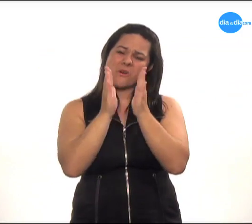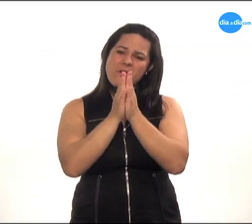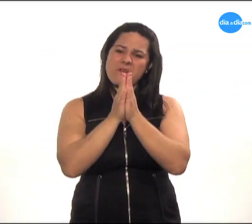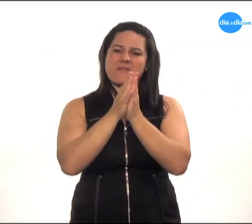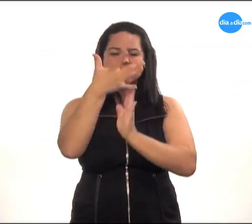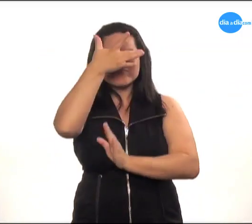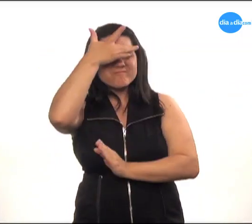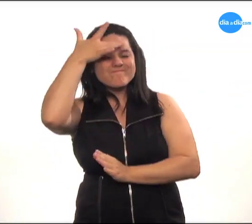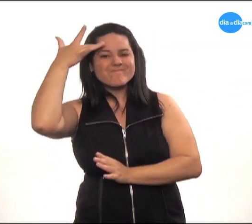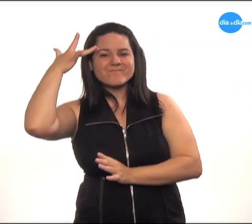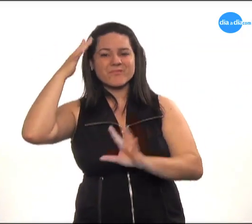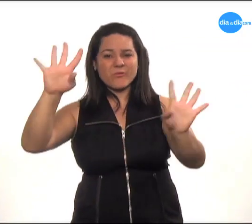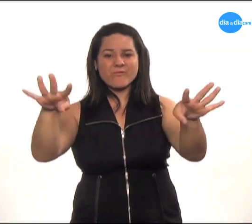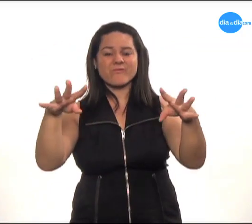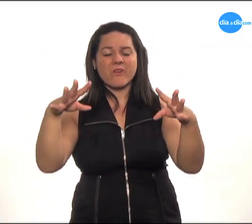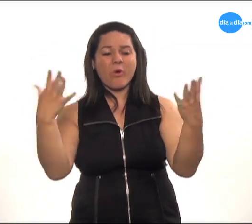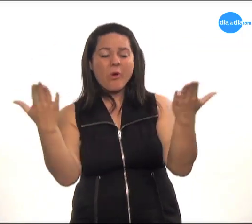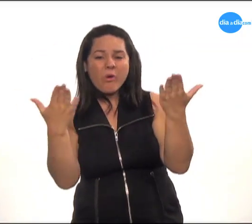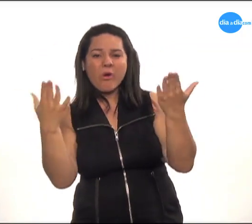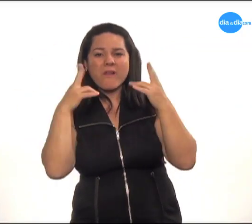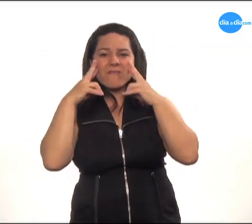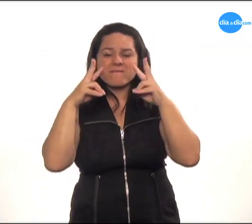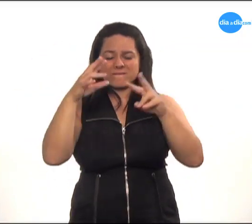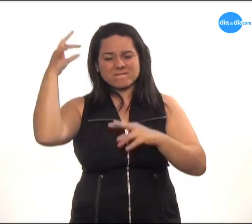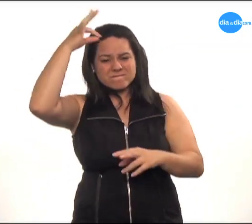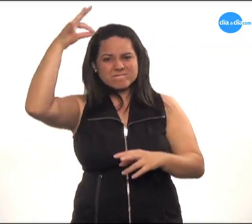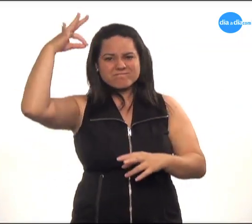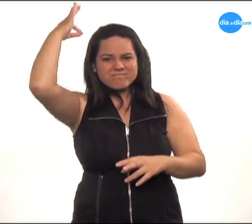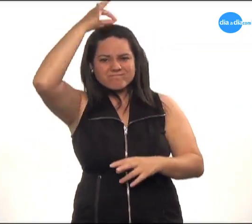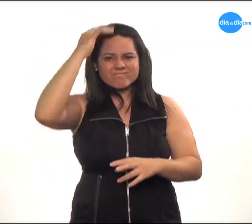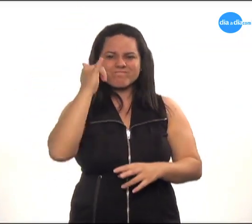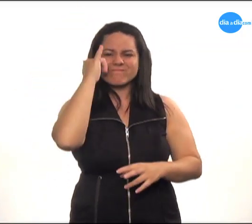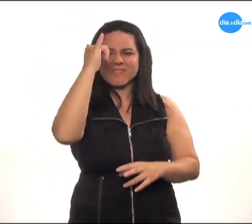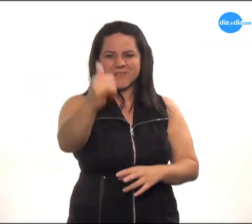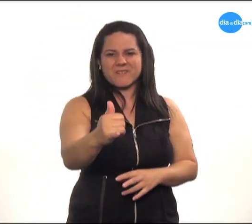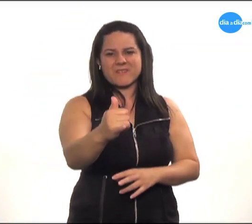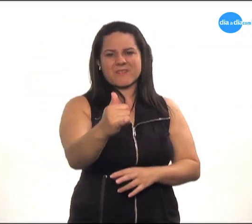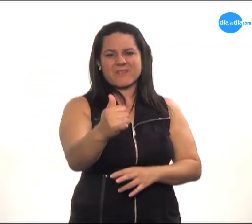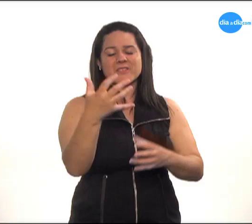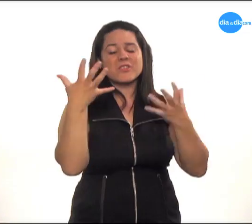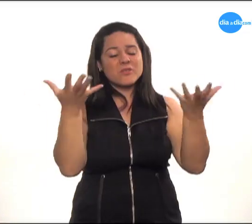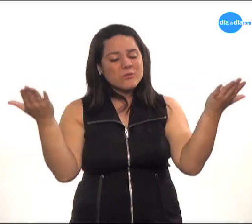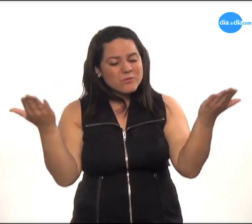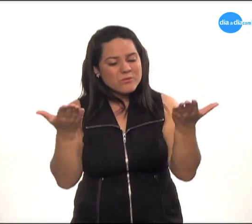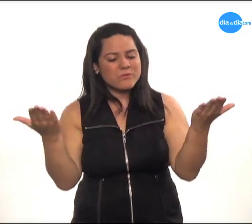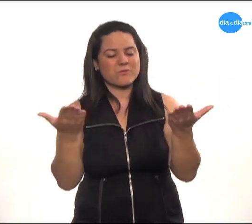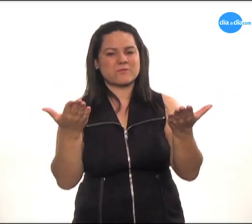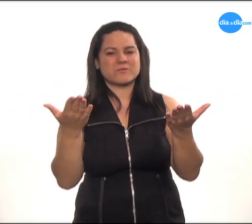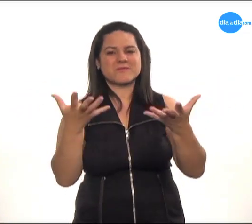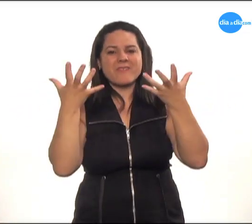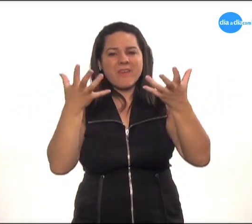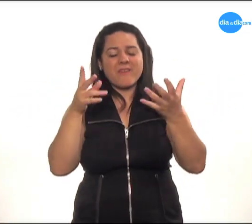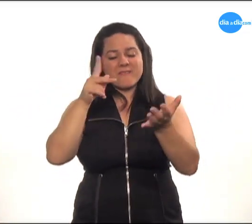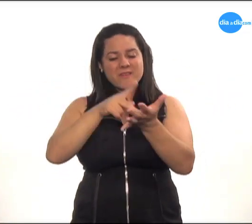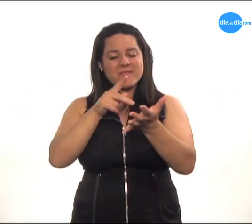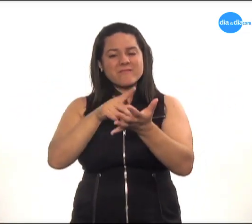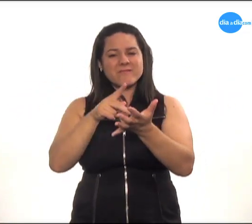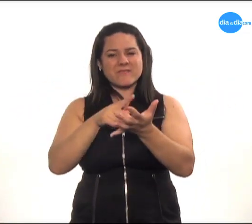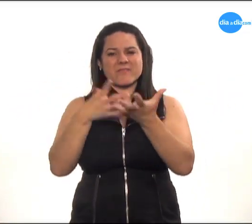com aquelas pessoas que estão ouvindo a voz do Espírito Santo no seu coração e que hoje querem